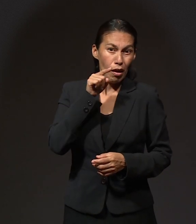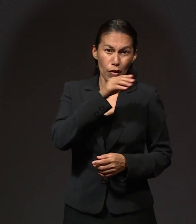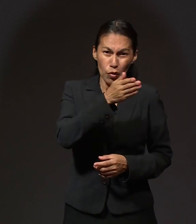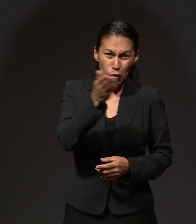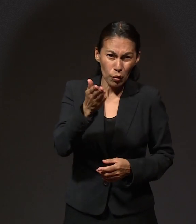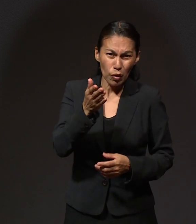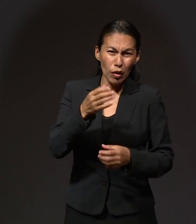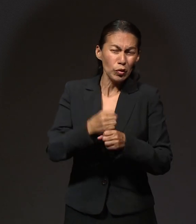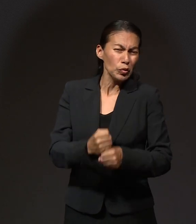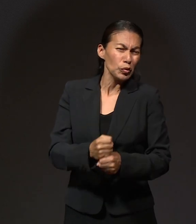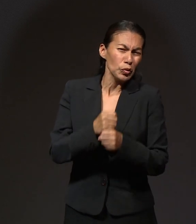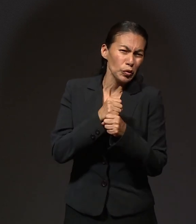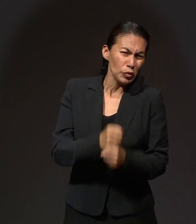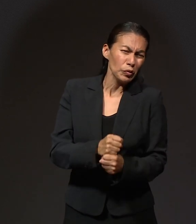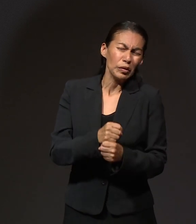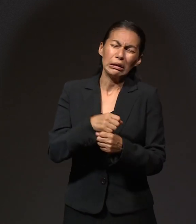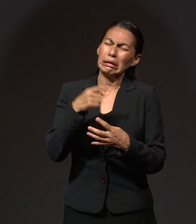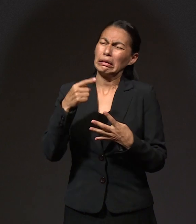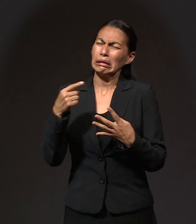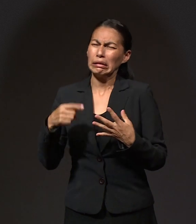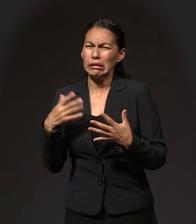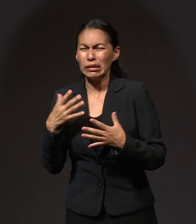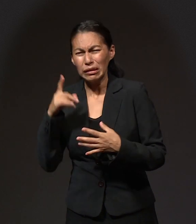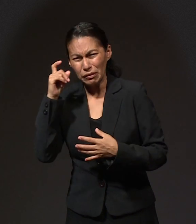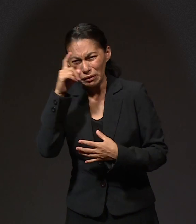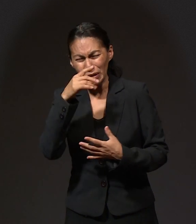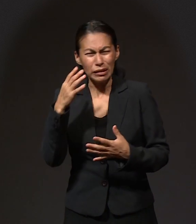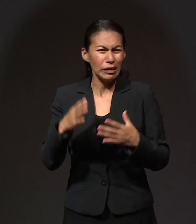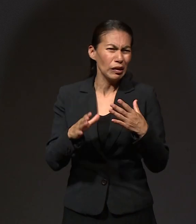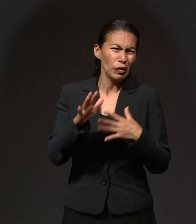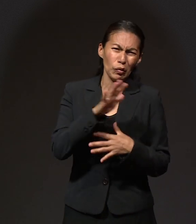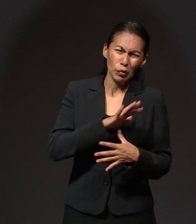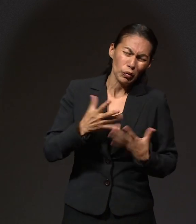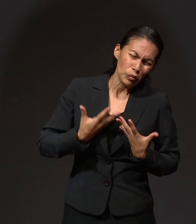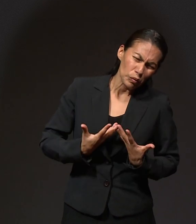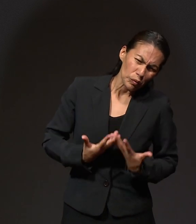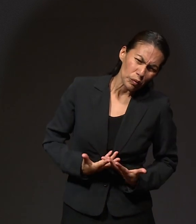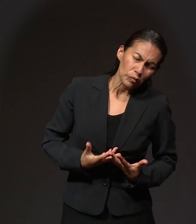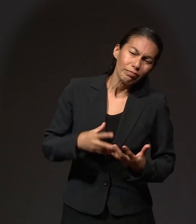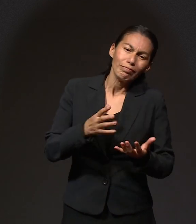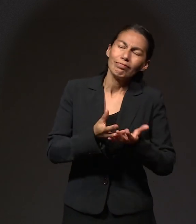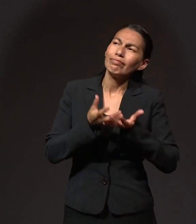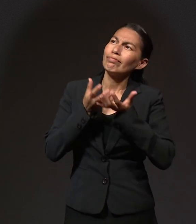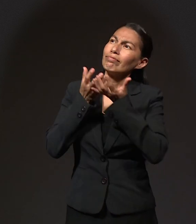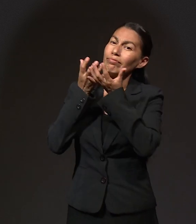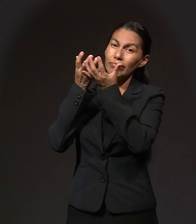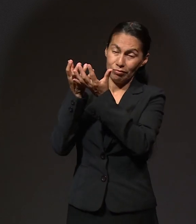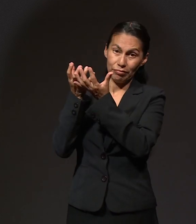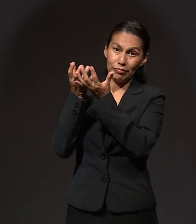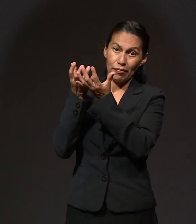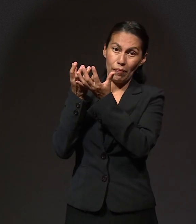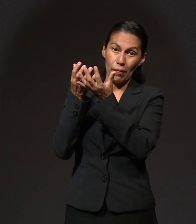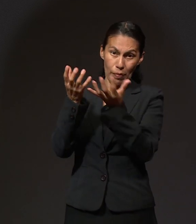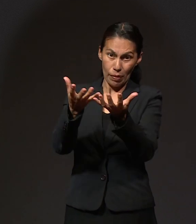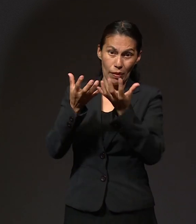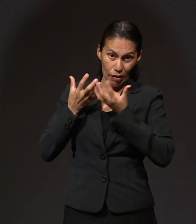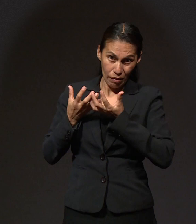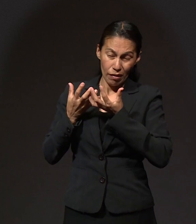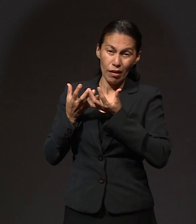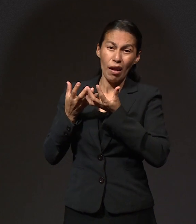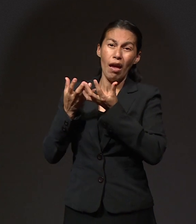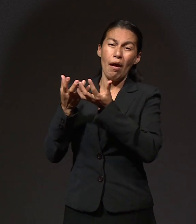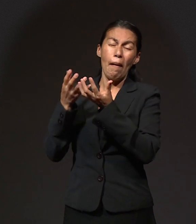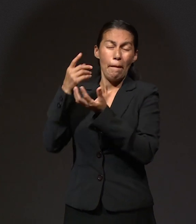soy manso y humilde de corazón y hallaré descanso para vuestras almas. Esta noche